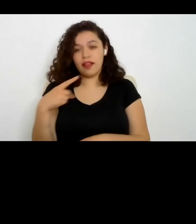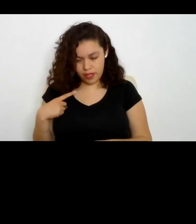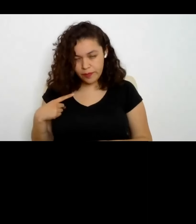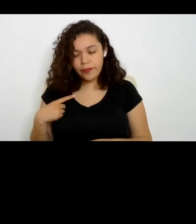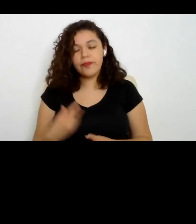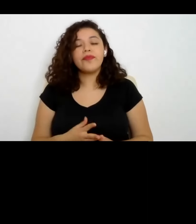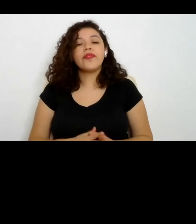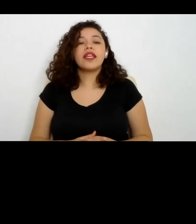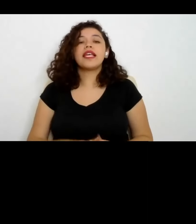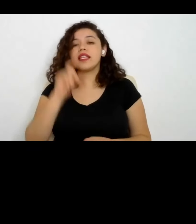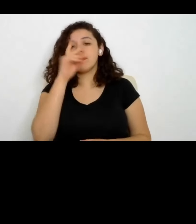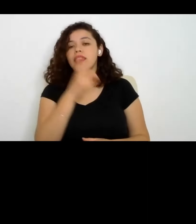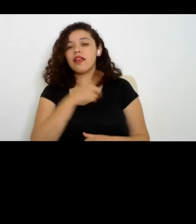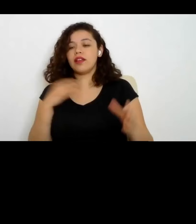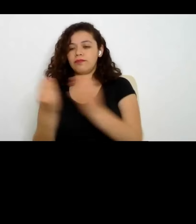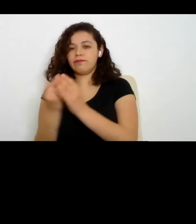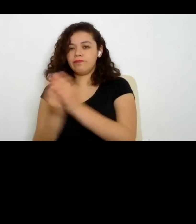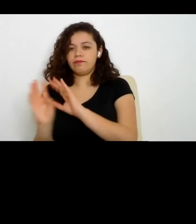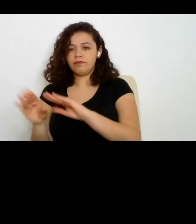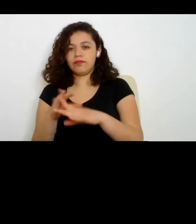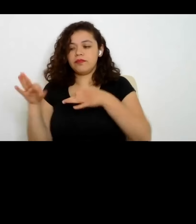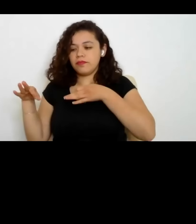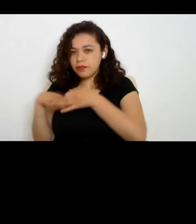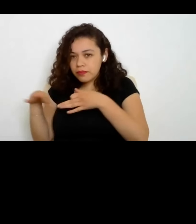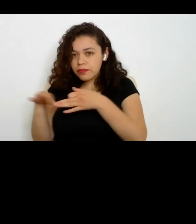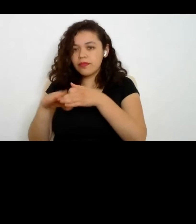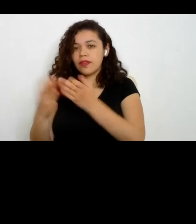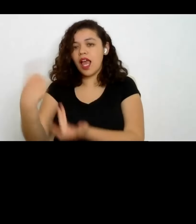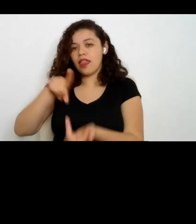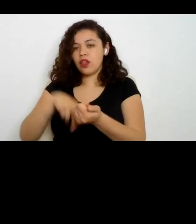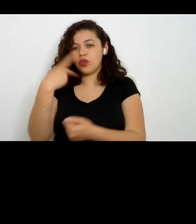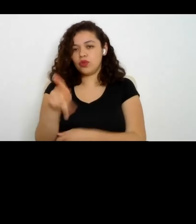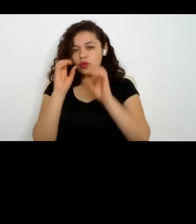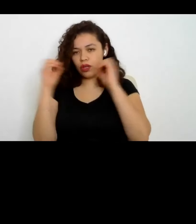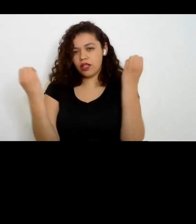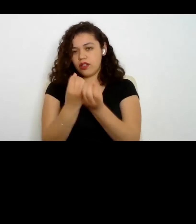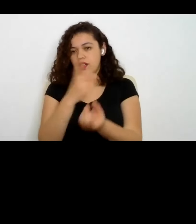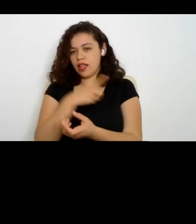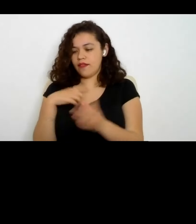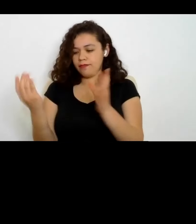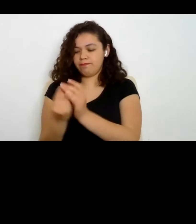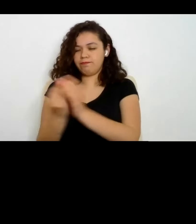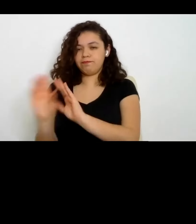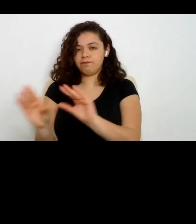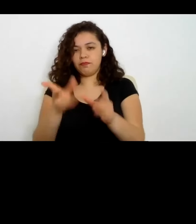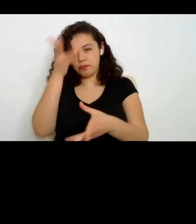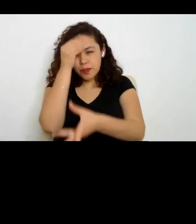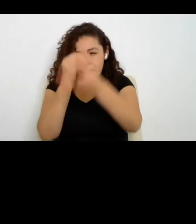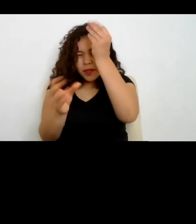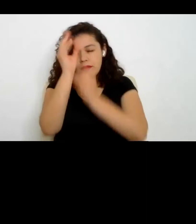haber capacitaciones periódicas dentro de las organizaciones para que la gente